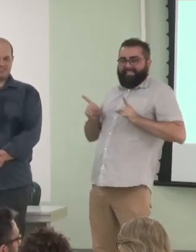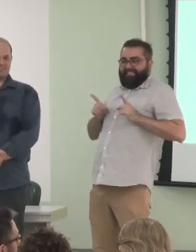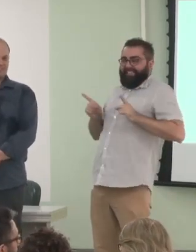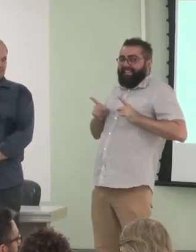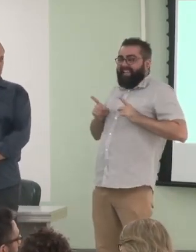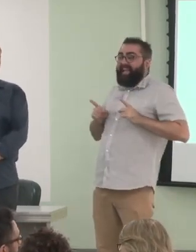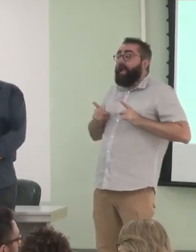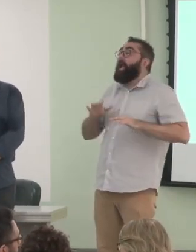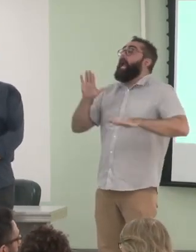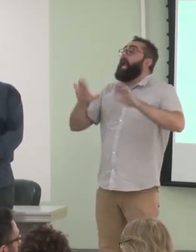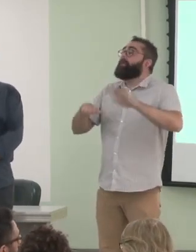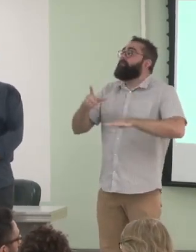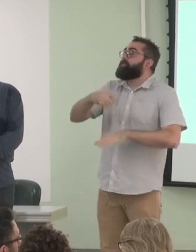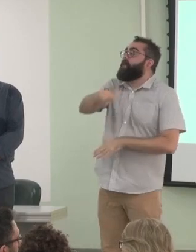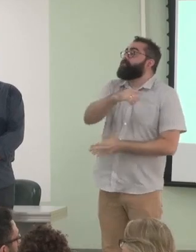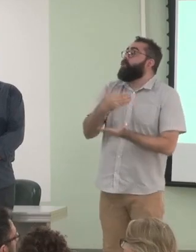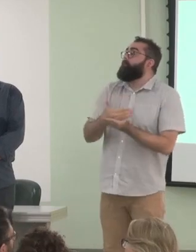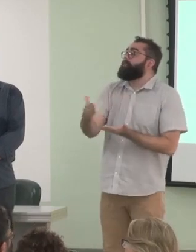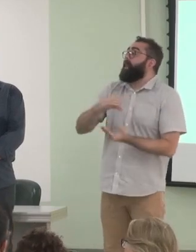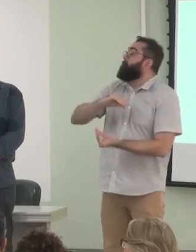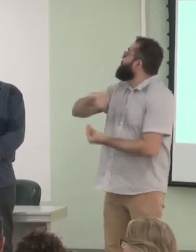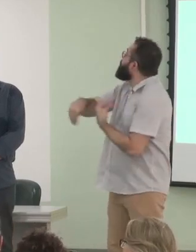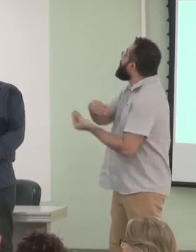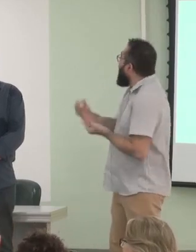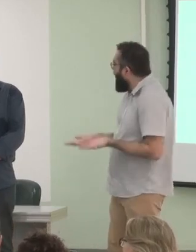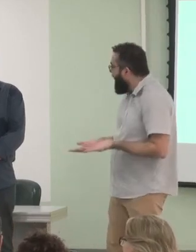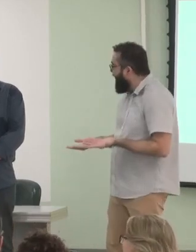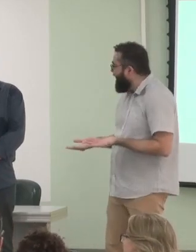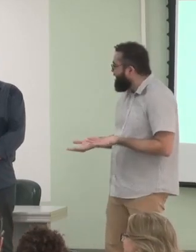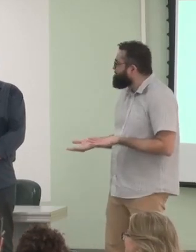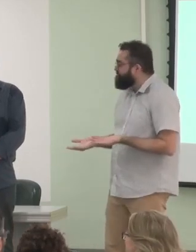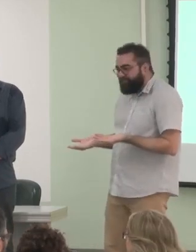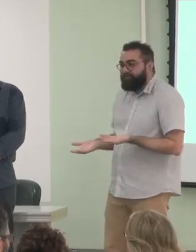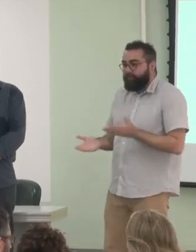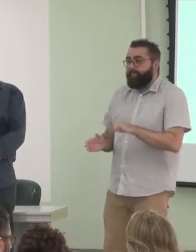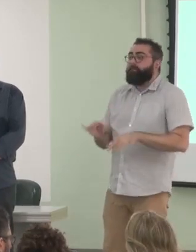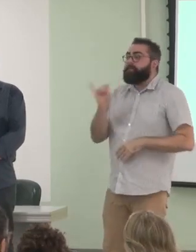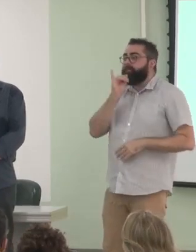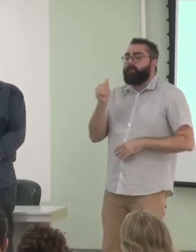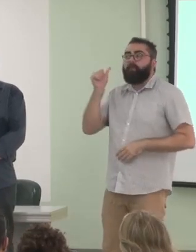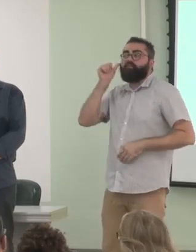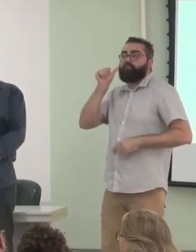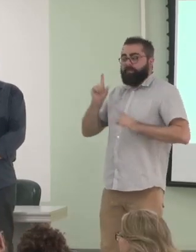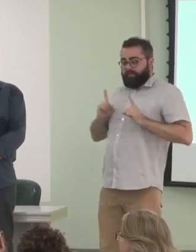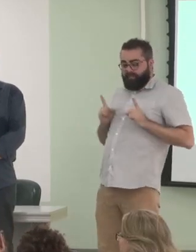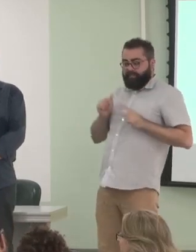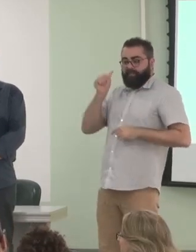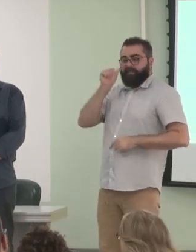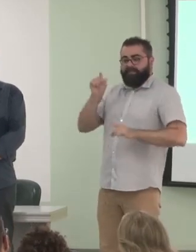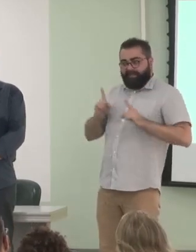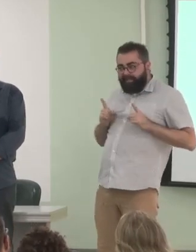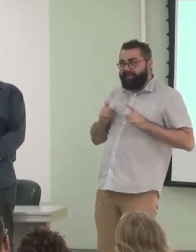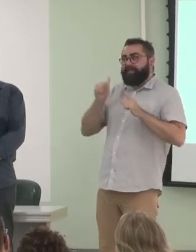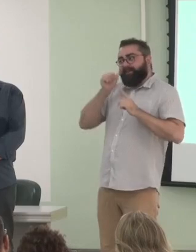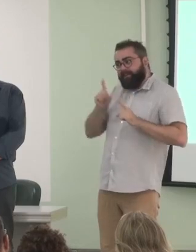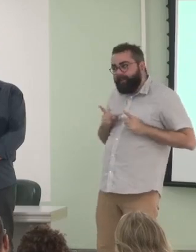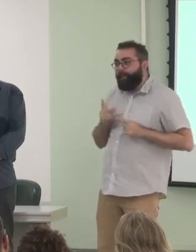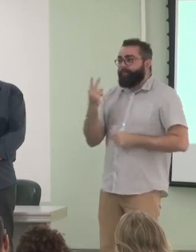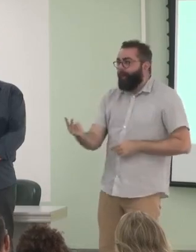Alguns dos surdos acabaram achando que essa palavra era um pouco feia de ser utilizado, e aí eles começaram a